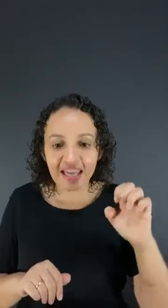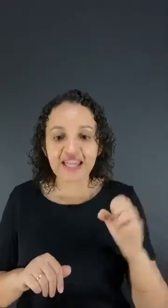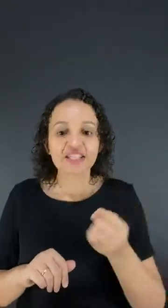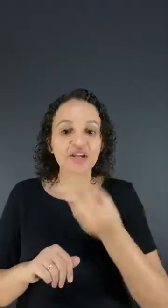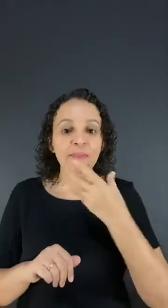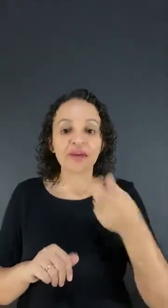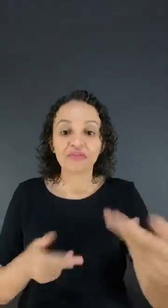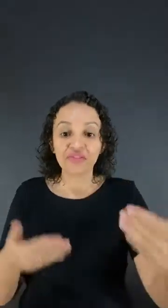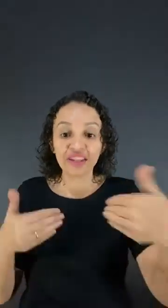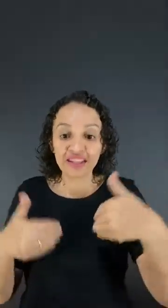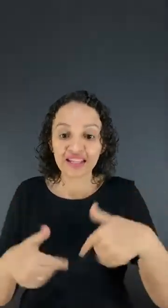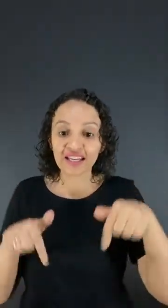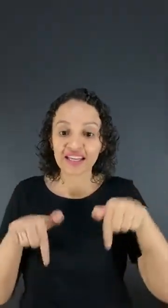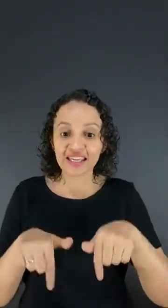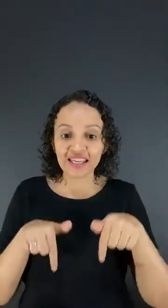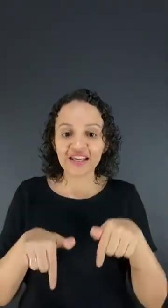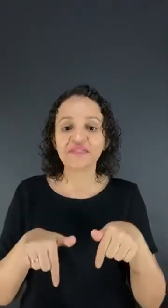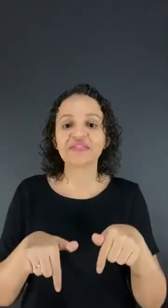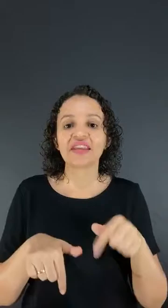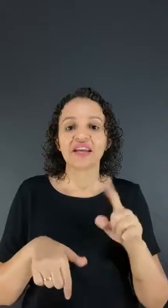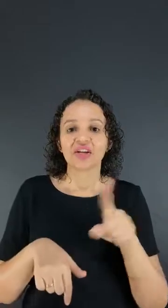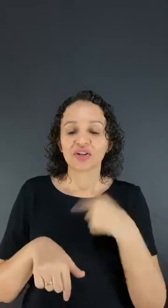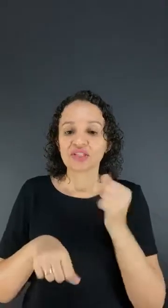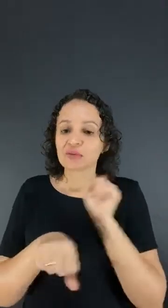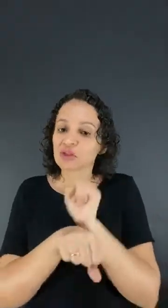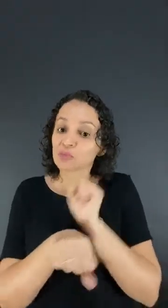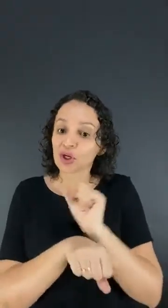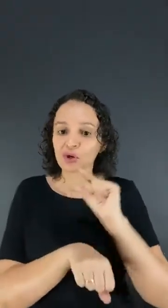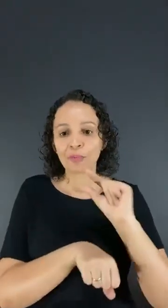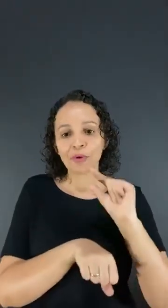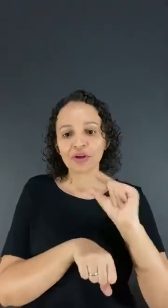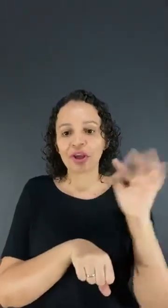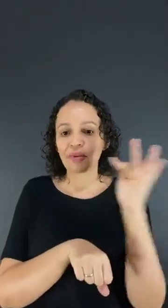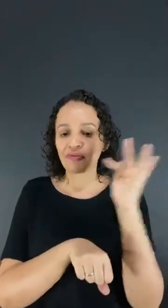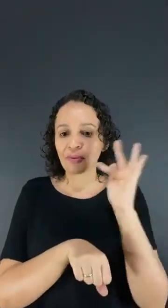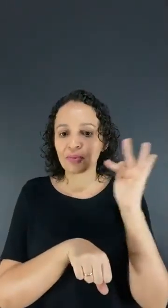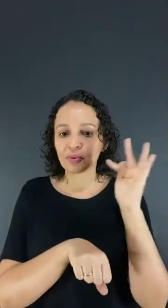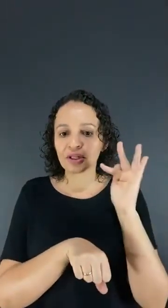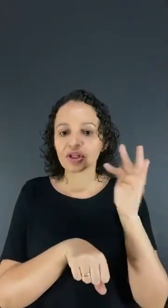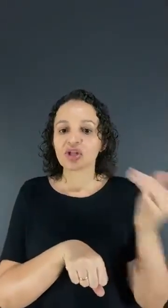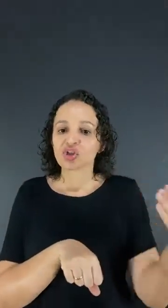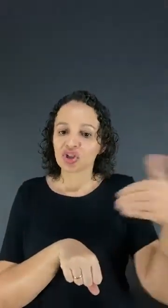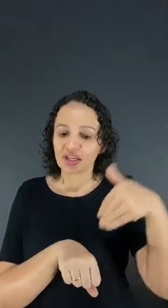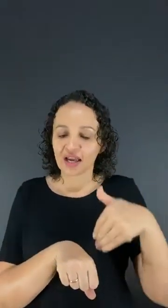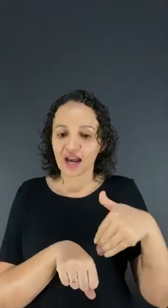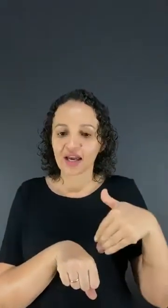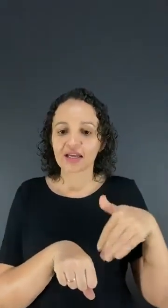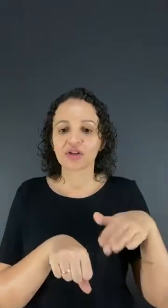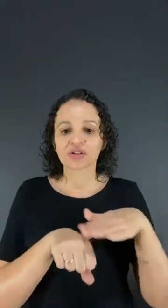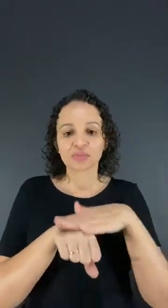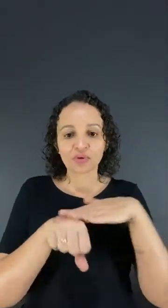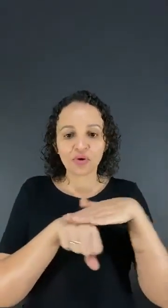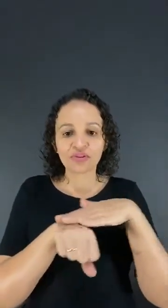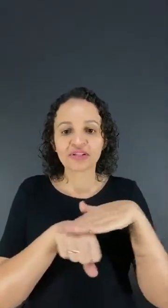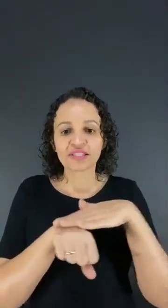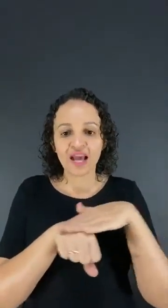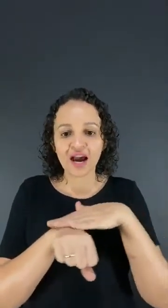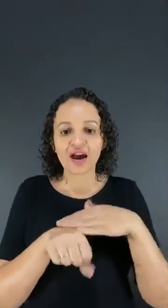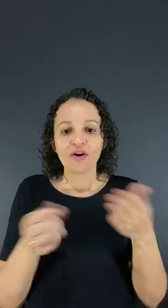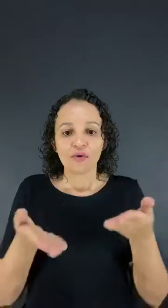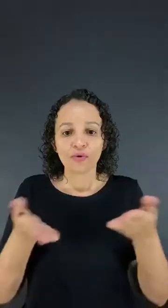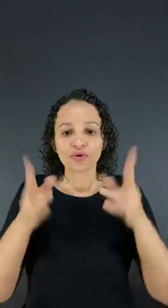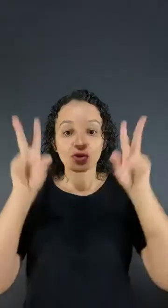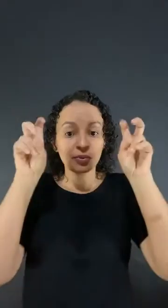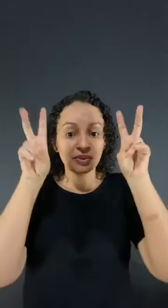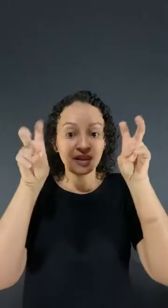Lenilce, seja bem-vinda aqui. Nós estamos esperando um pouquinho a Fabiola chegar, que nós vamos